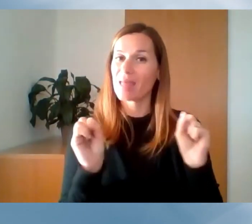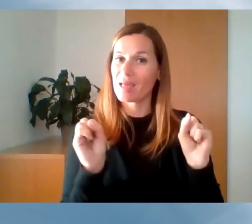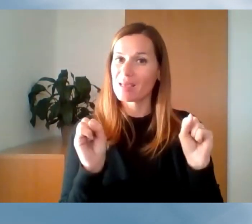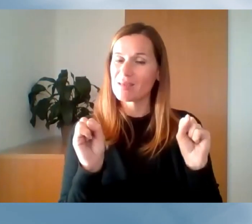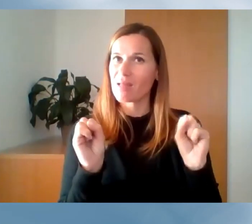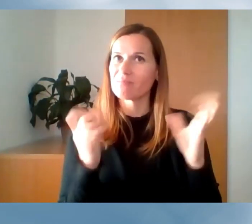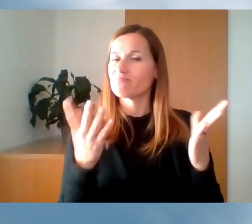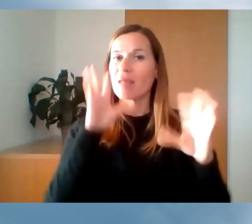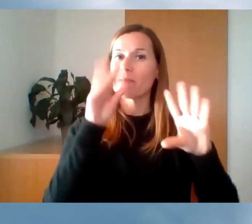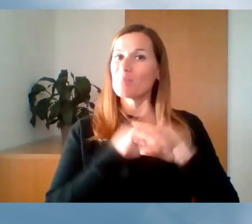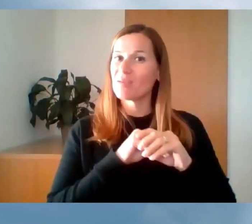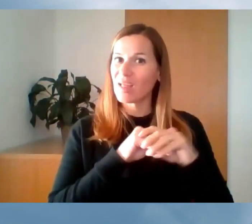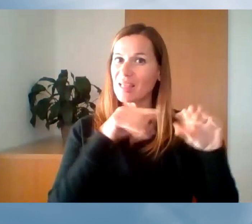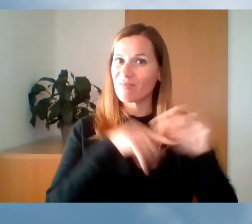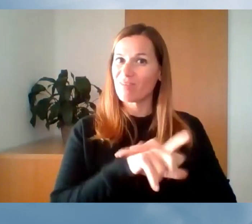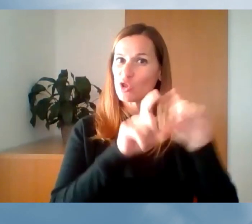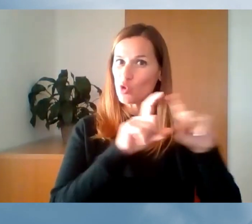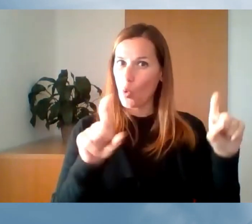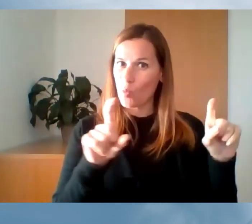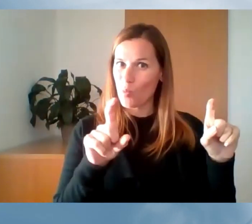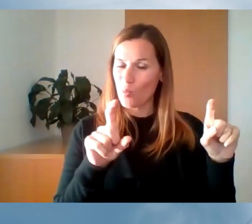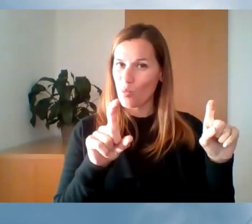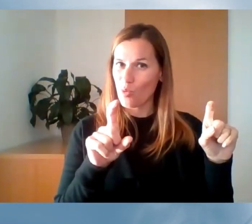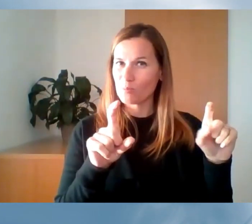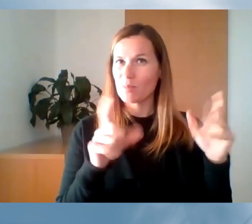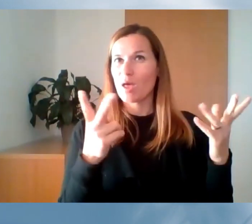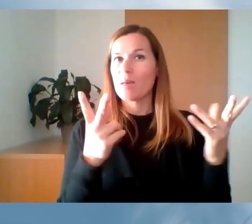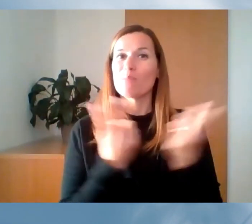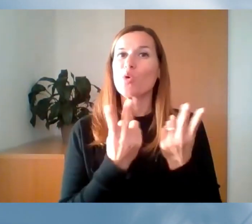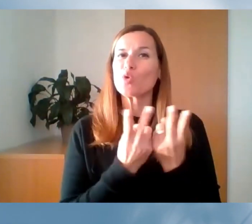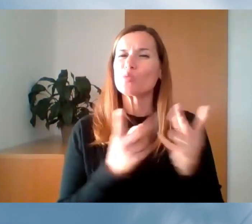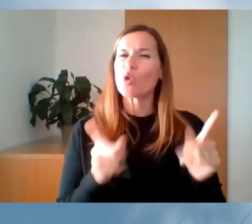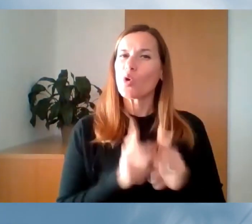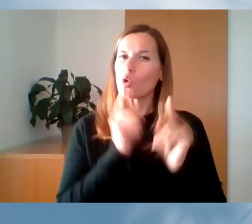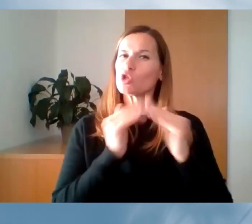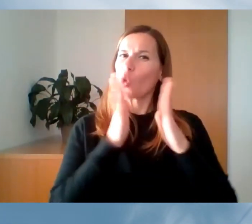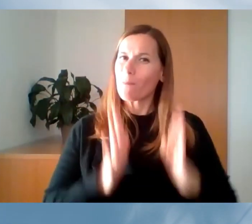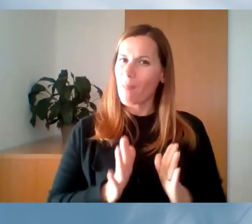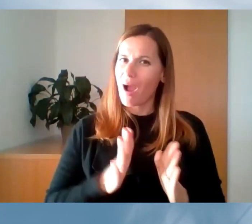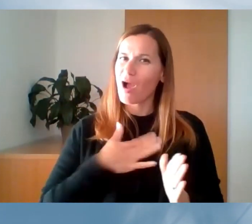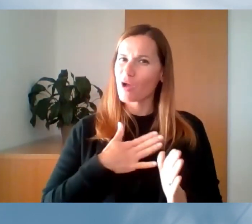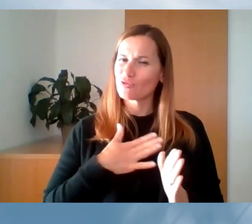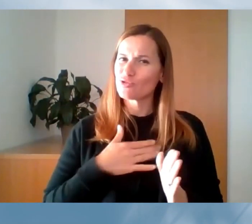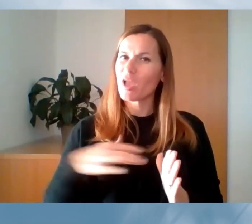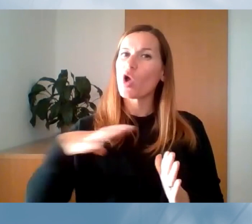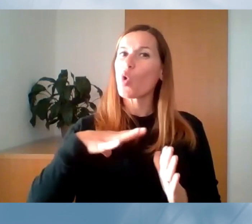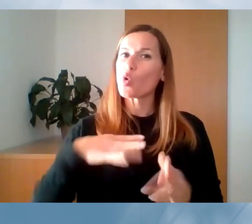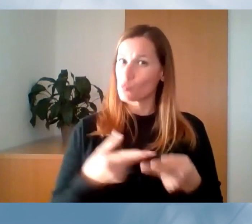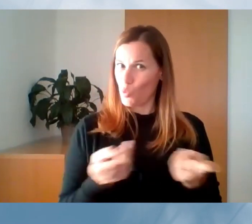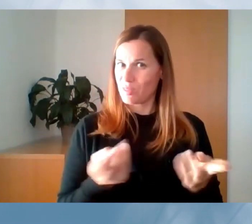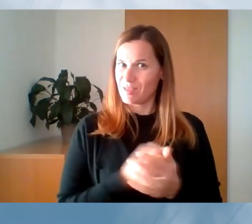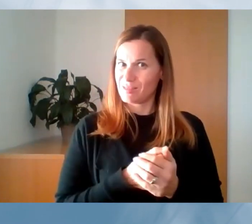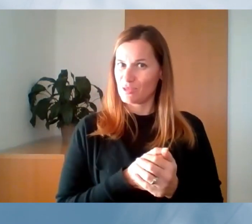narejen, bivanje v domu, ideal je domače gospodinjstvo.